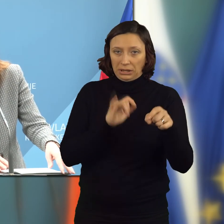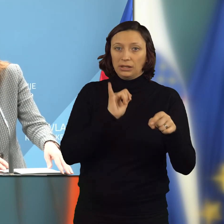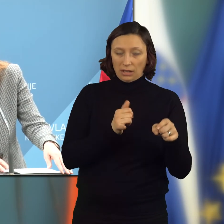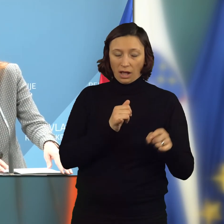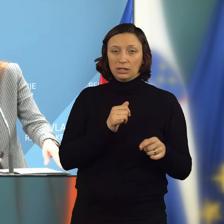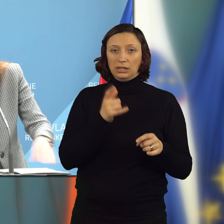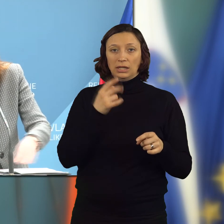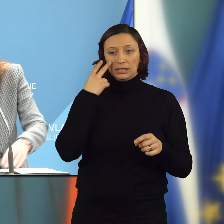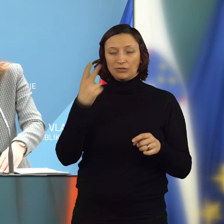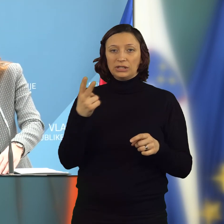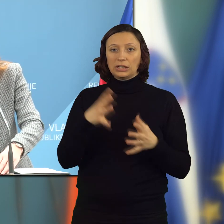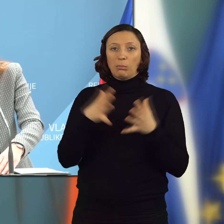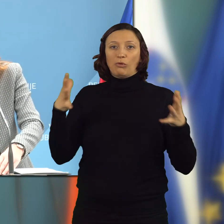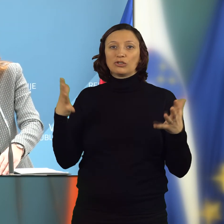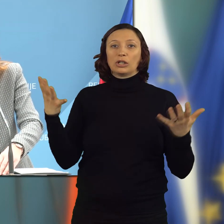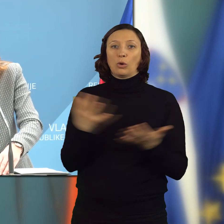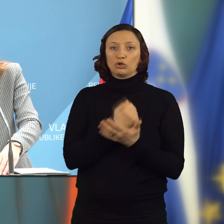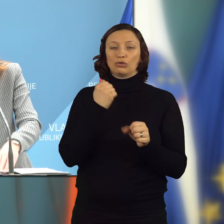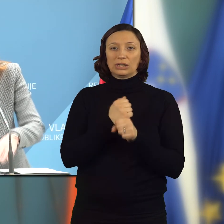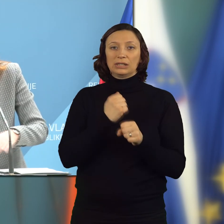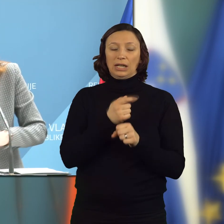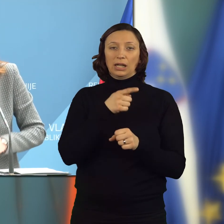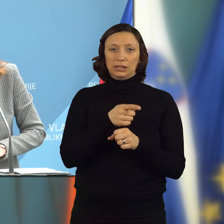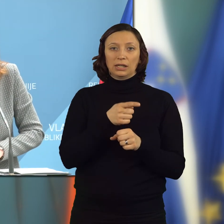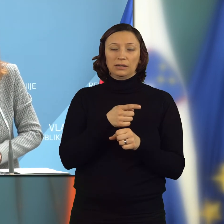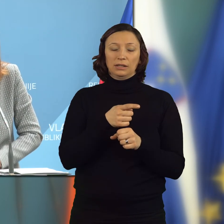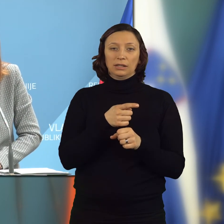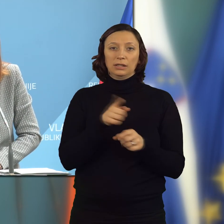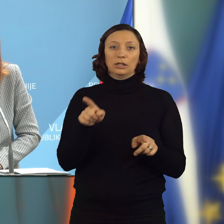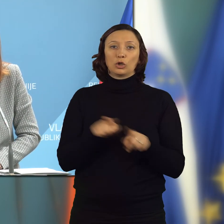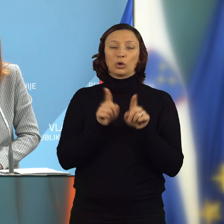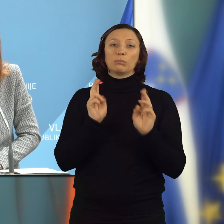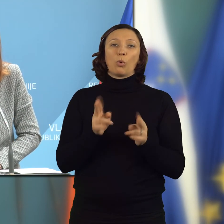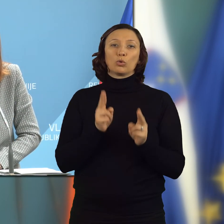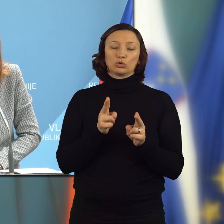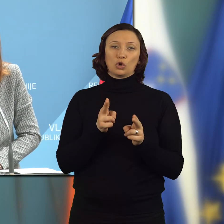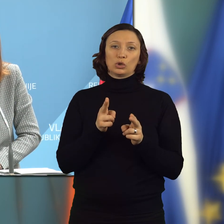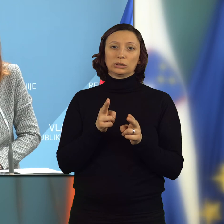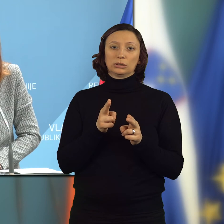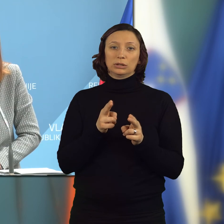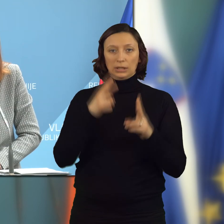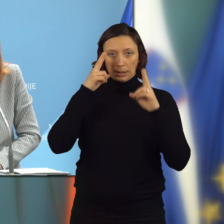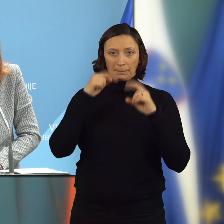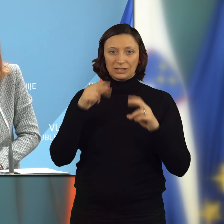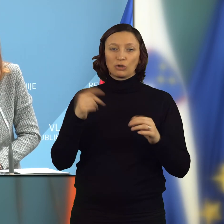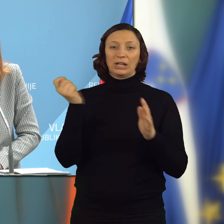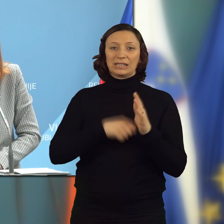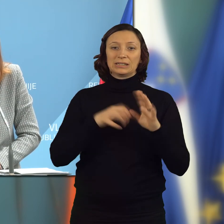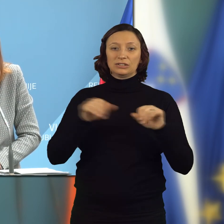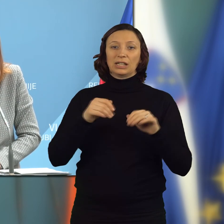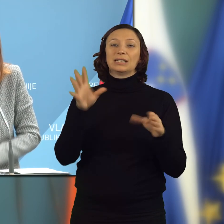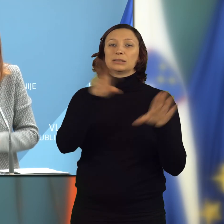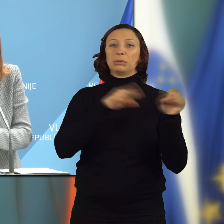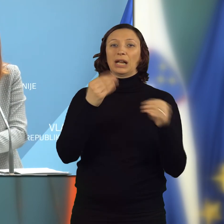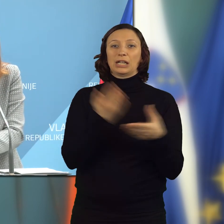korak naprej in z vidika povečevanja učinkovitosti dela je kot možnost